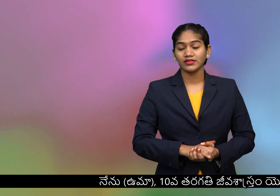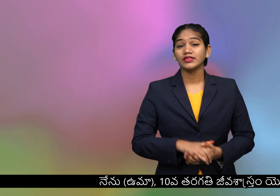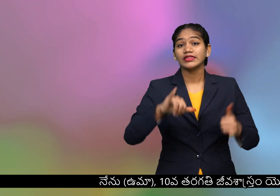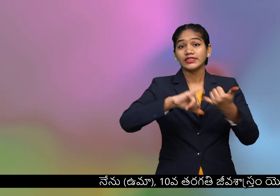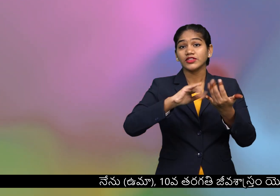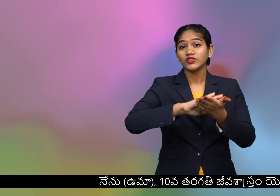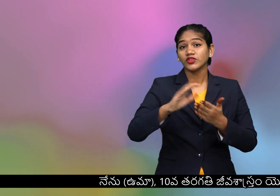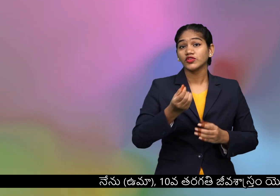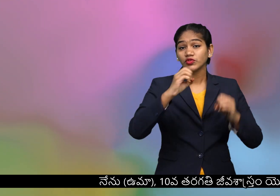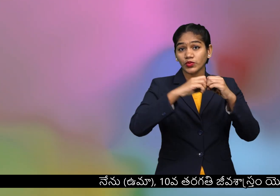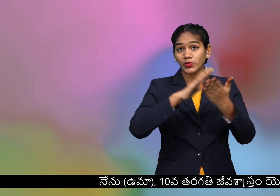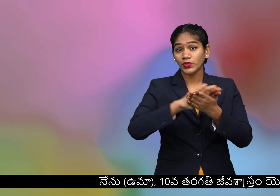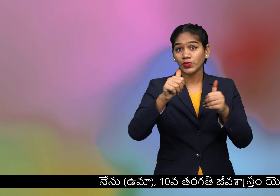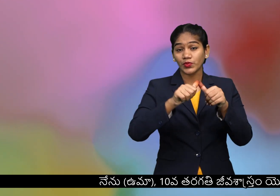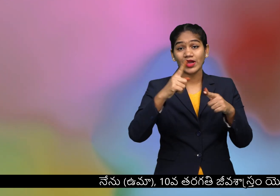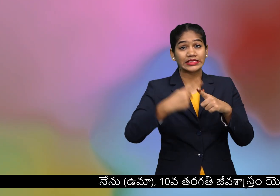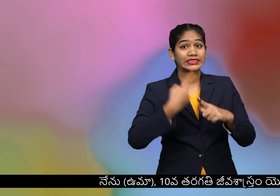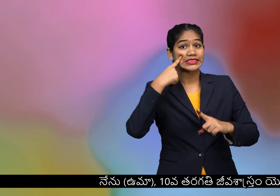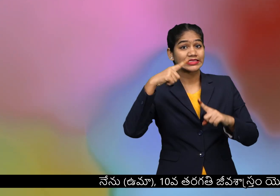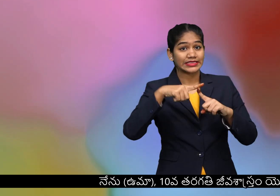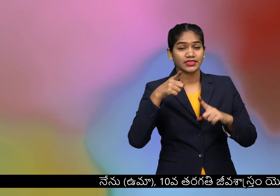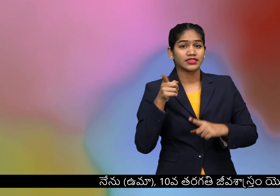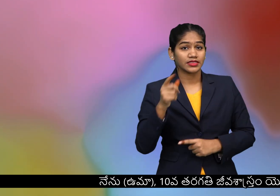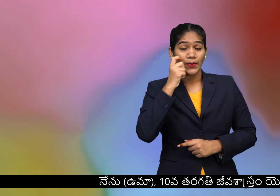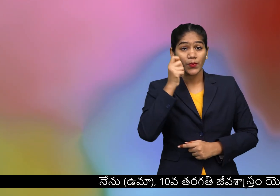నేను ఉమా 10వ తరగతి జీవశాస్త్రం యొక్క